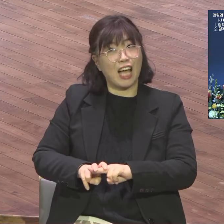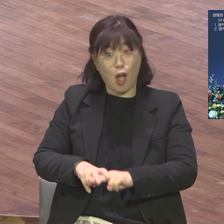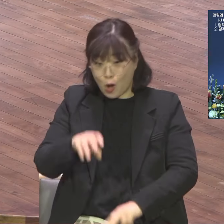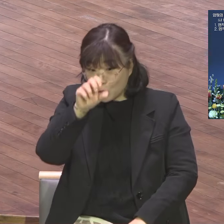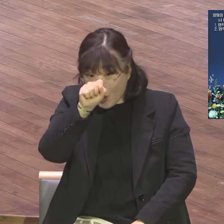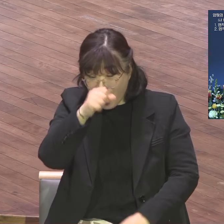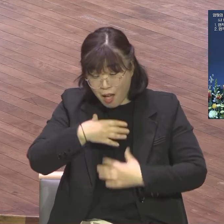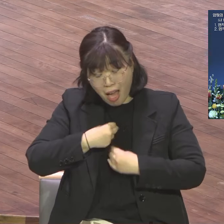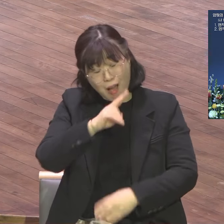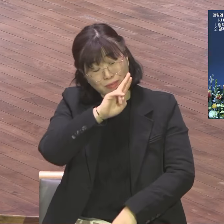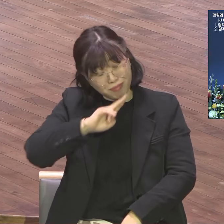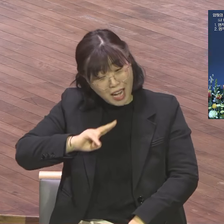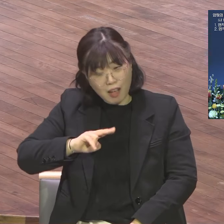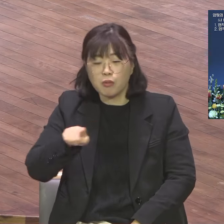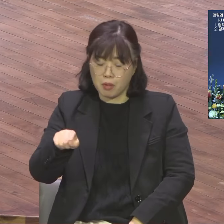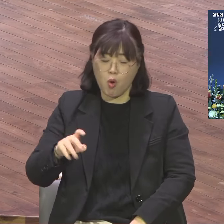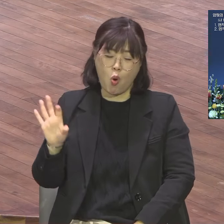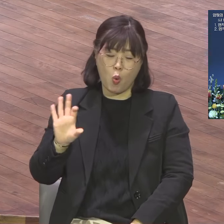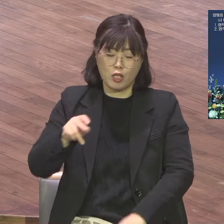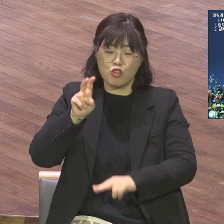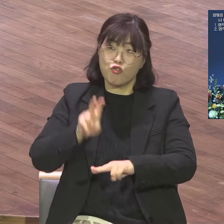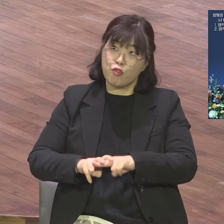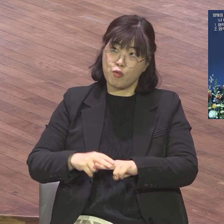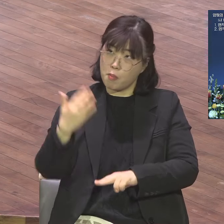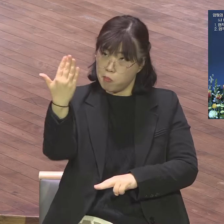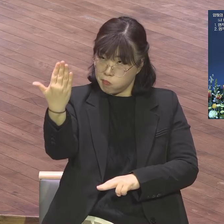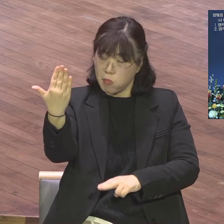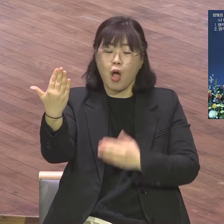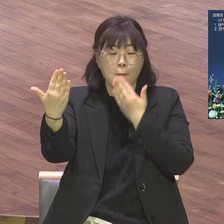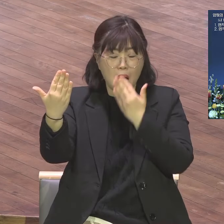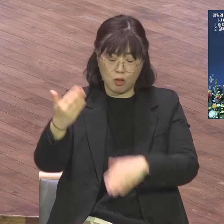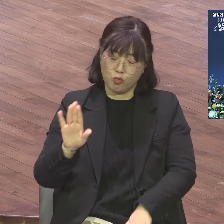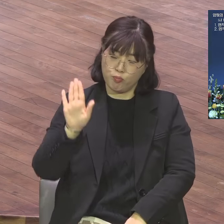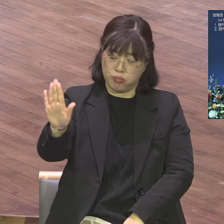했던 분들은 딱 붙여놓고